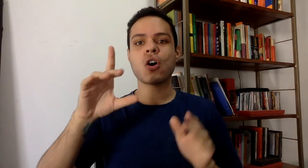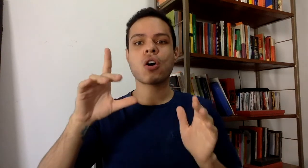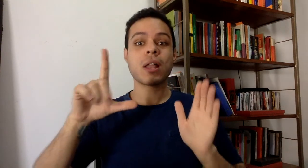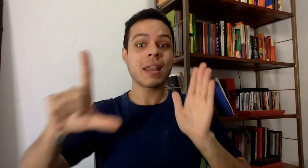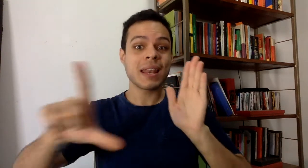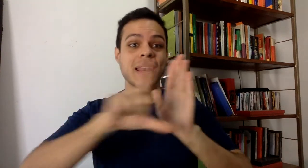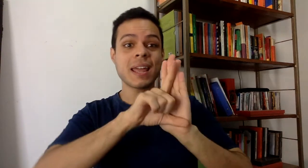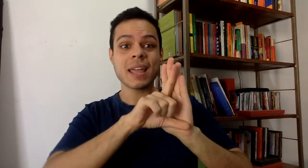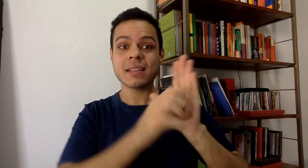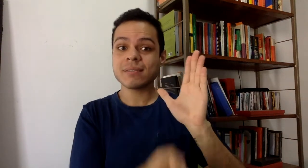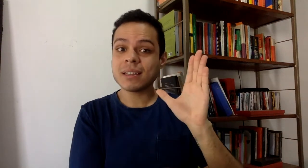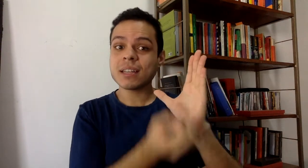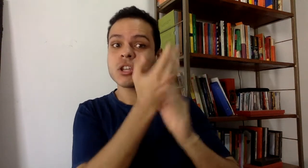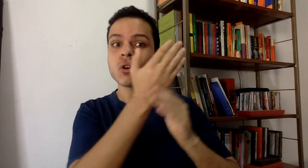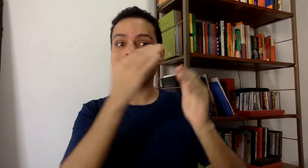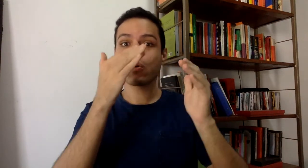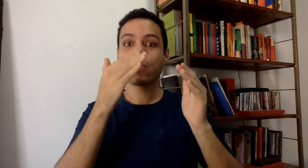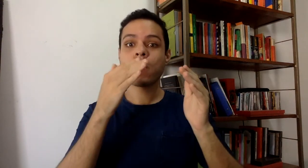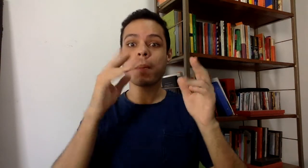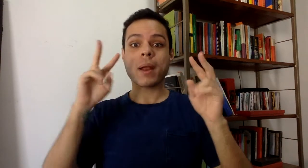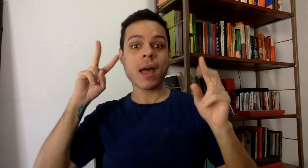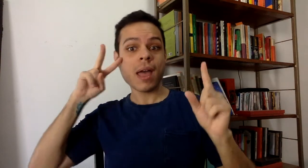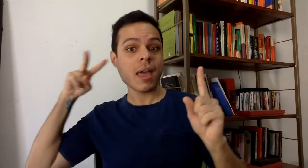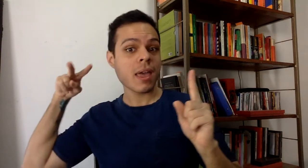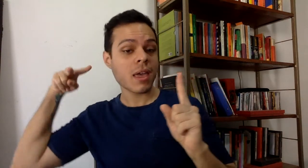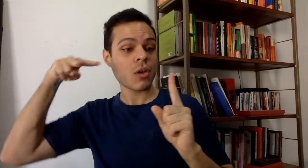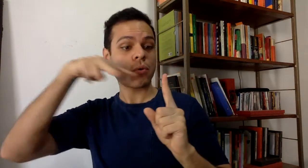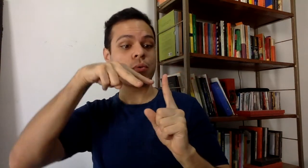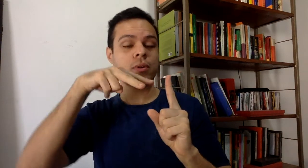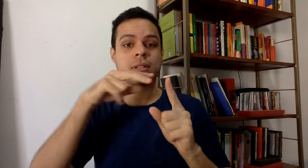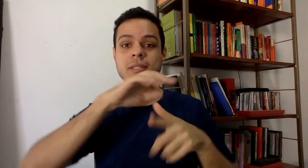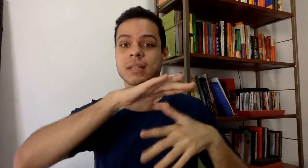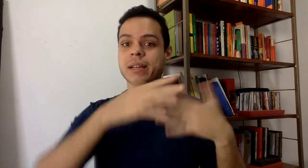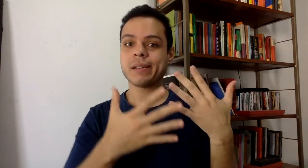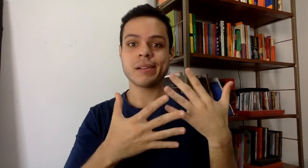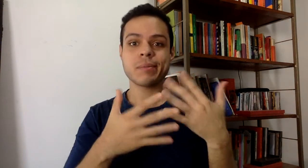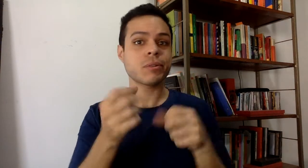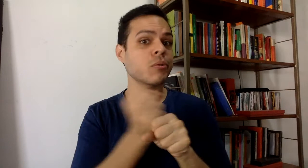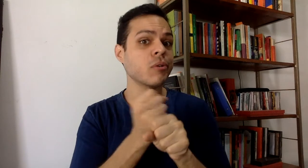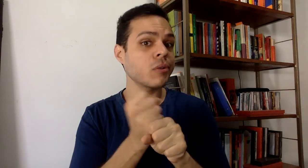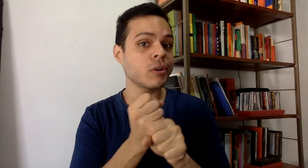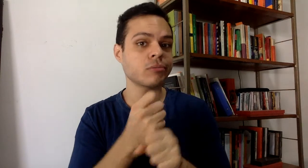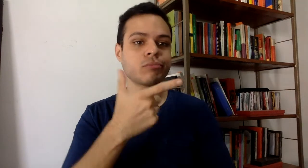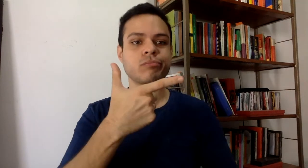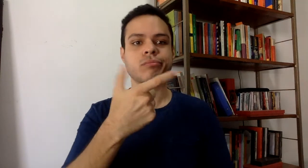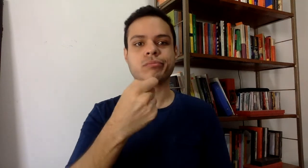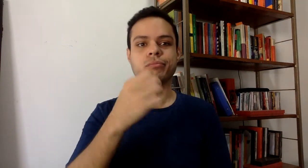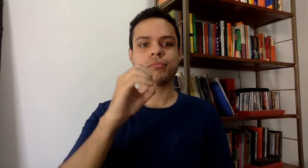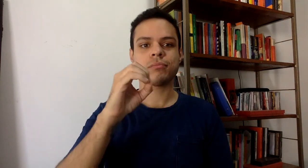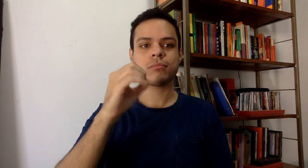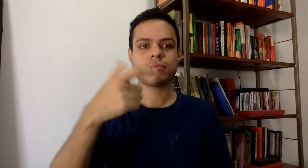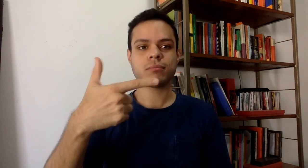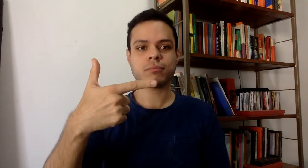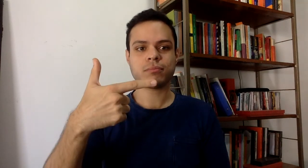Mas a lei que reconhece a Libras só foi criada em